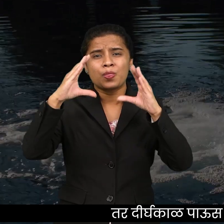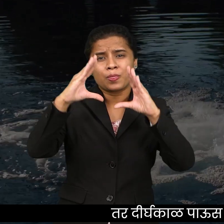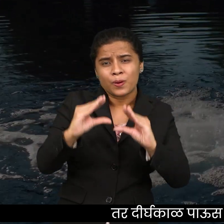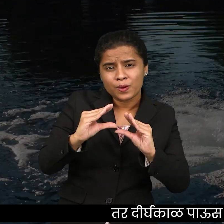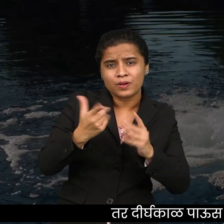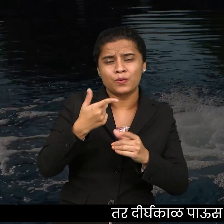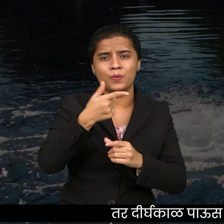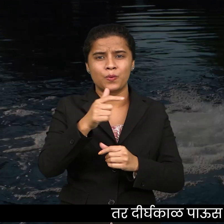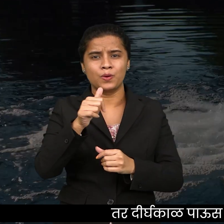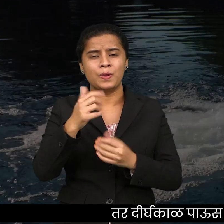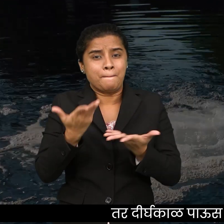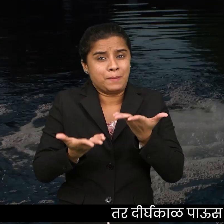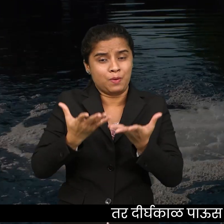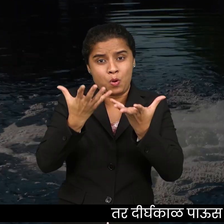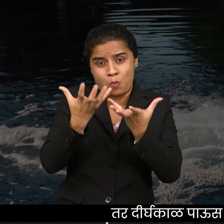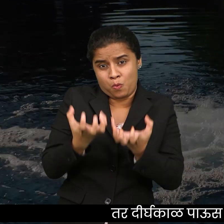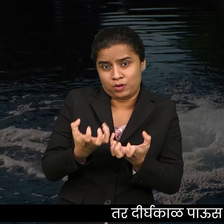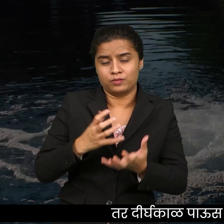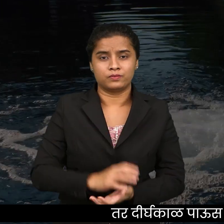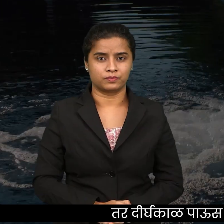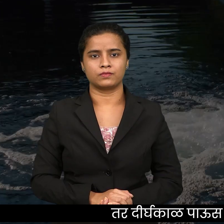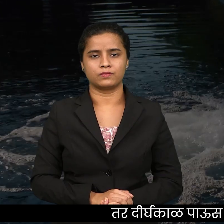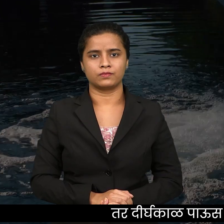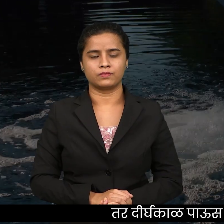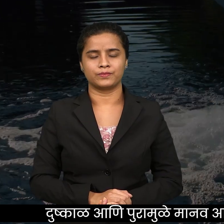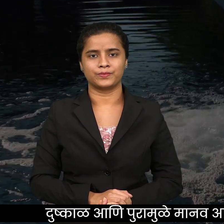तर दीर्घकाळ पाऊस न पडल्यास दुष्काळ पडू शकतो.